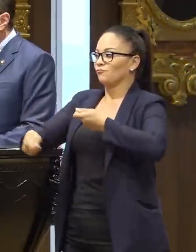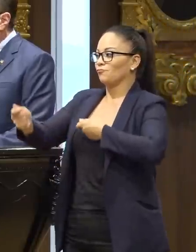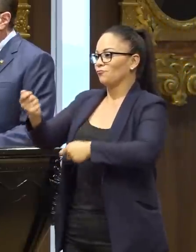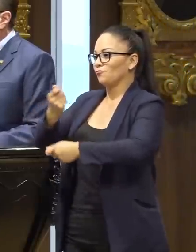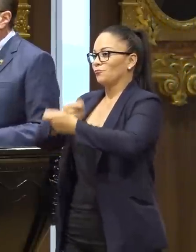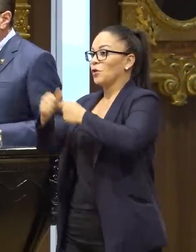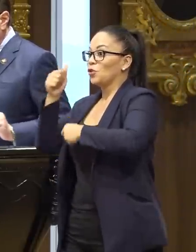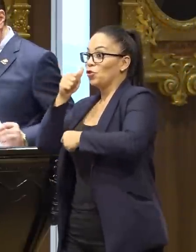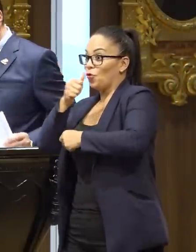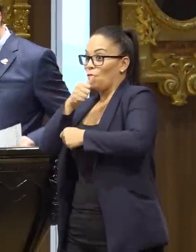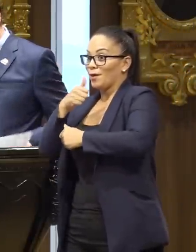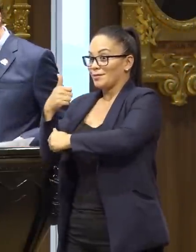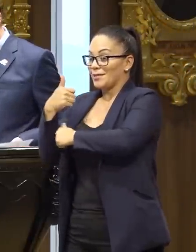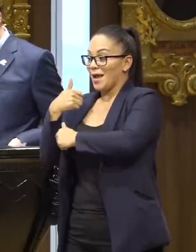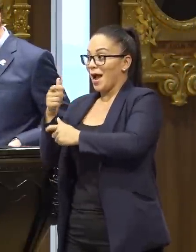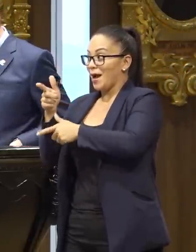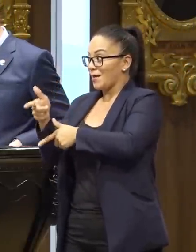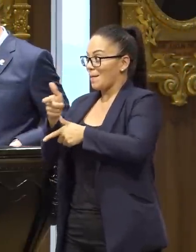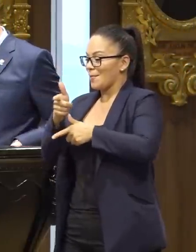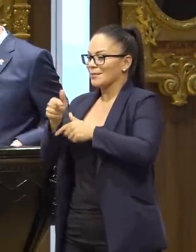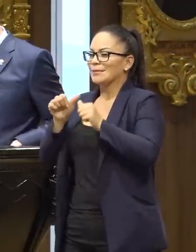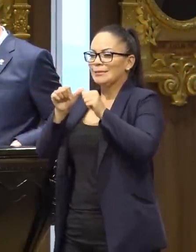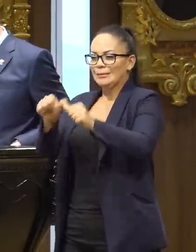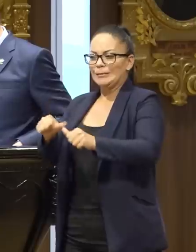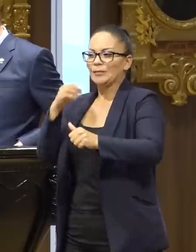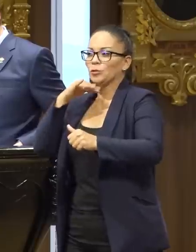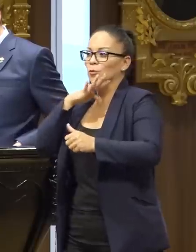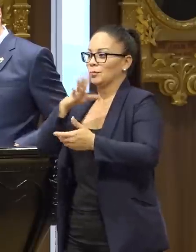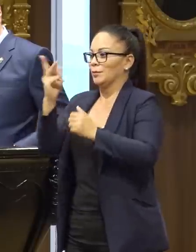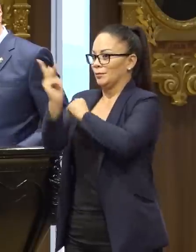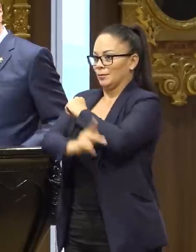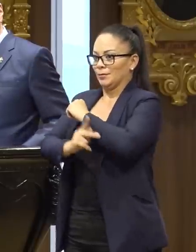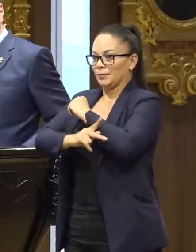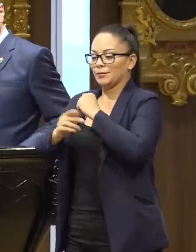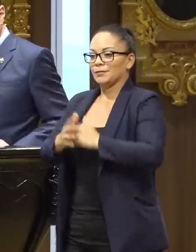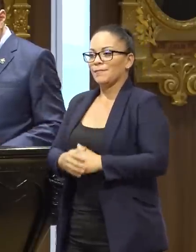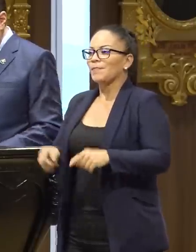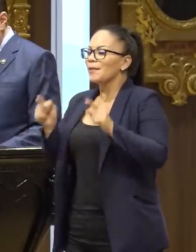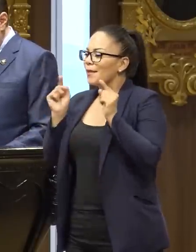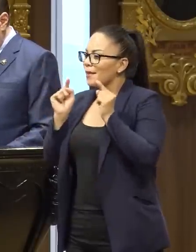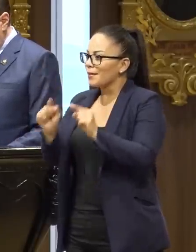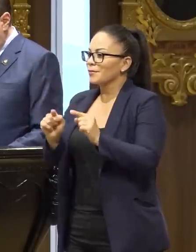y armas nos sigan contaminando. Esto